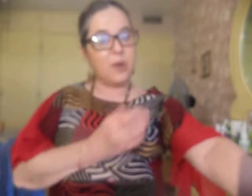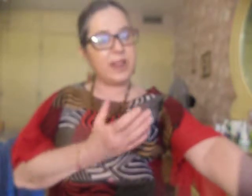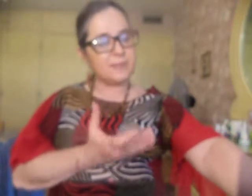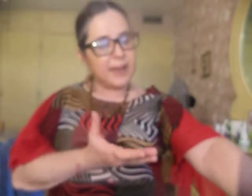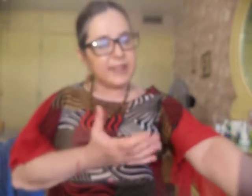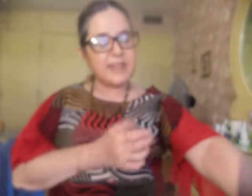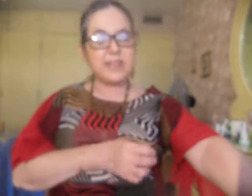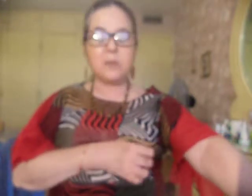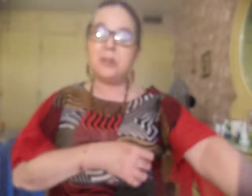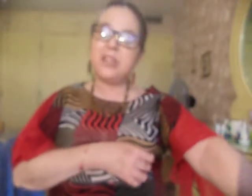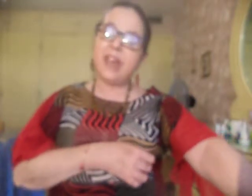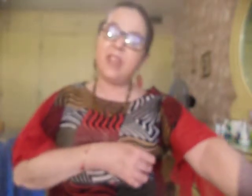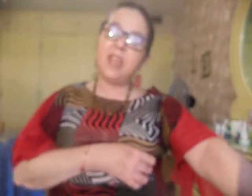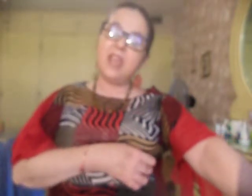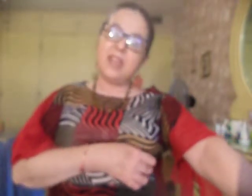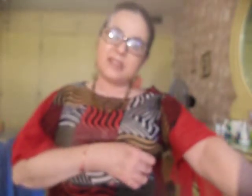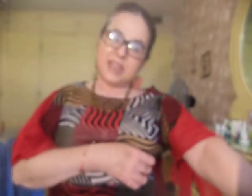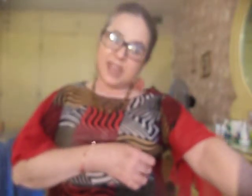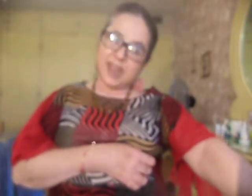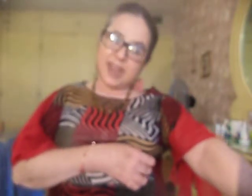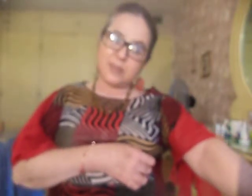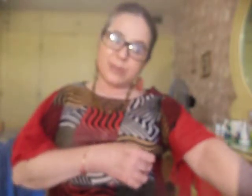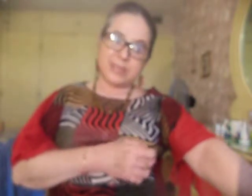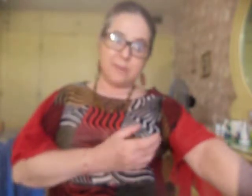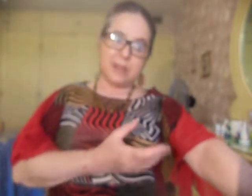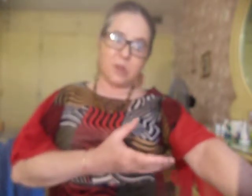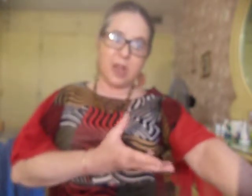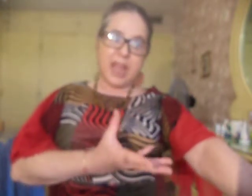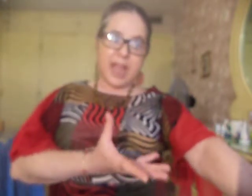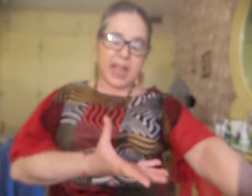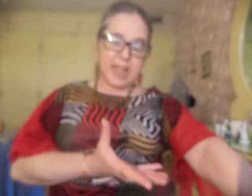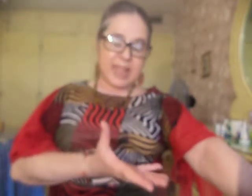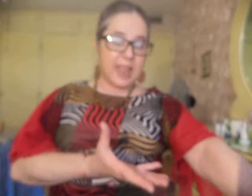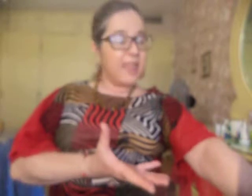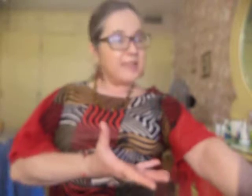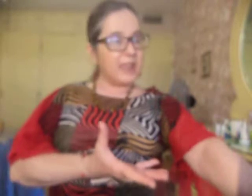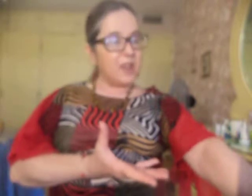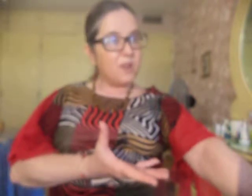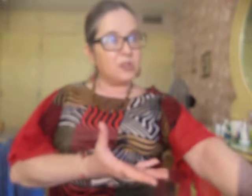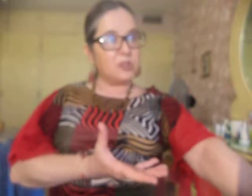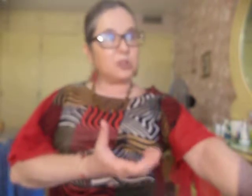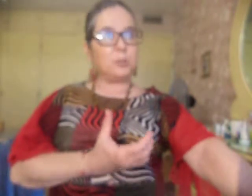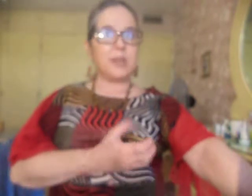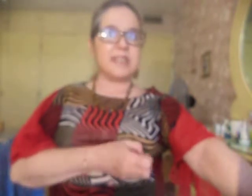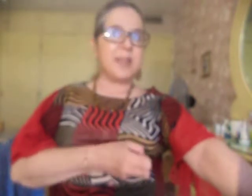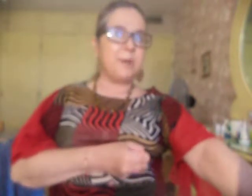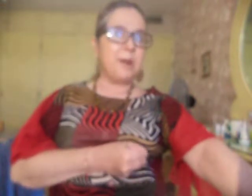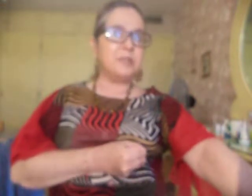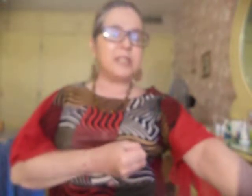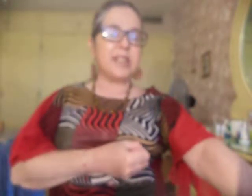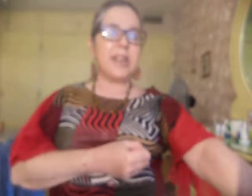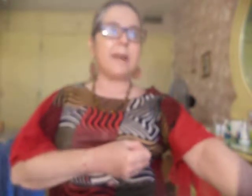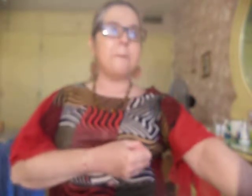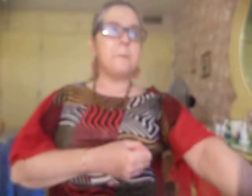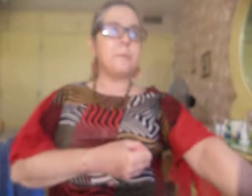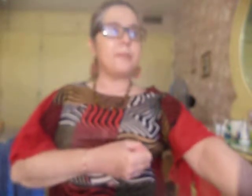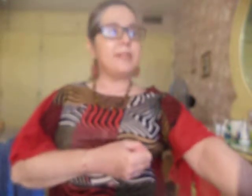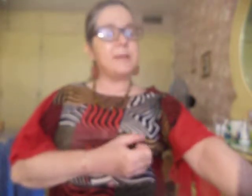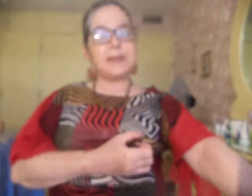eres parte de esta comunidad. Y si ya eres, pues te invito a que te quedes aquí con nosotros porque siempre vamos a tener temas